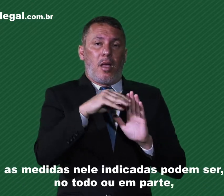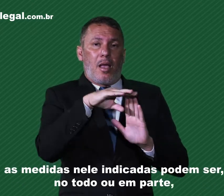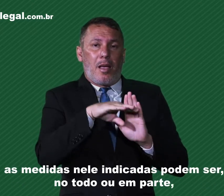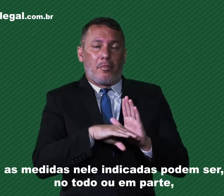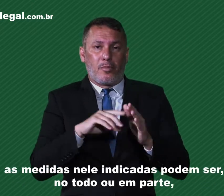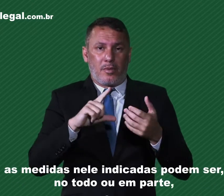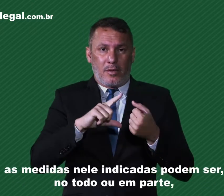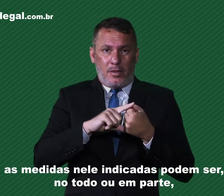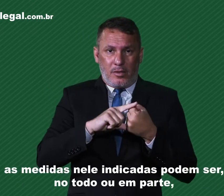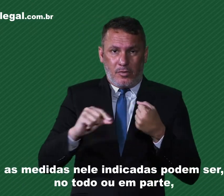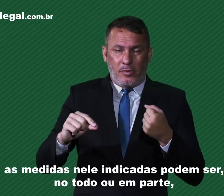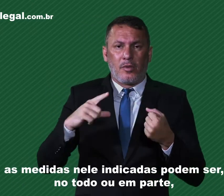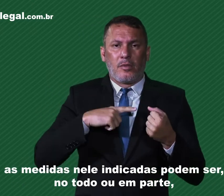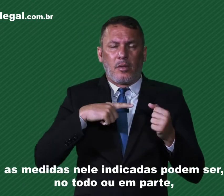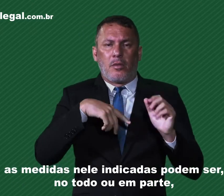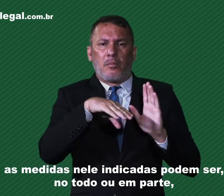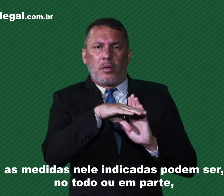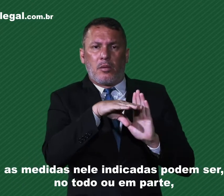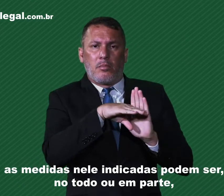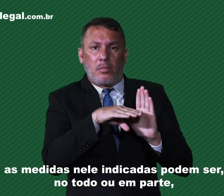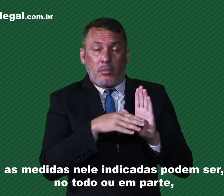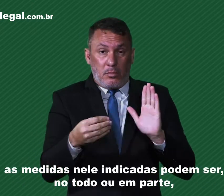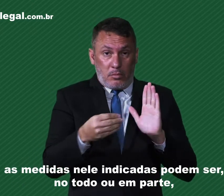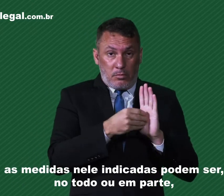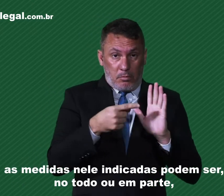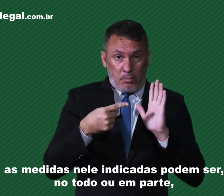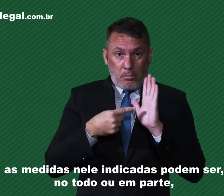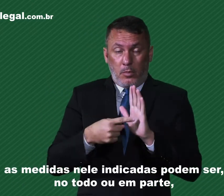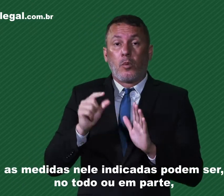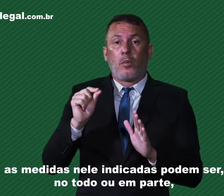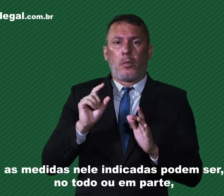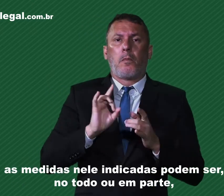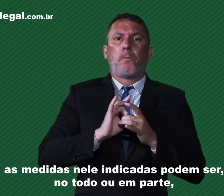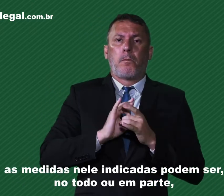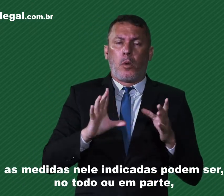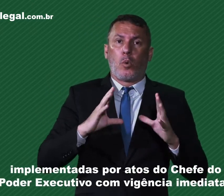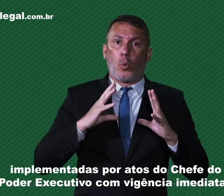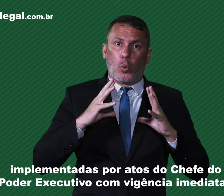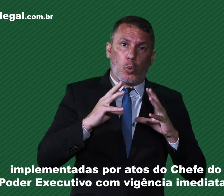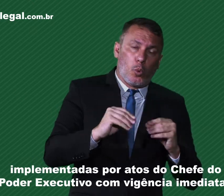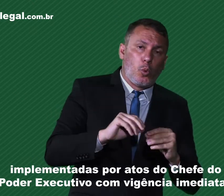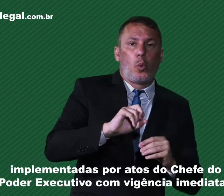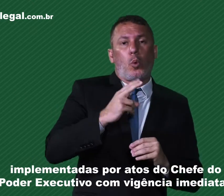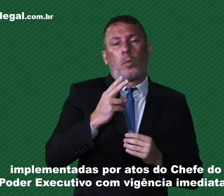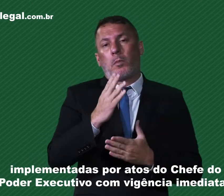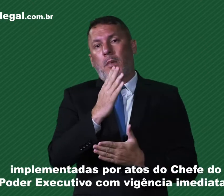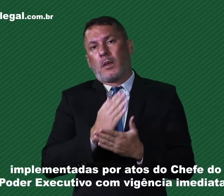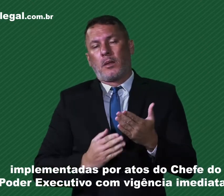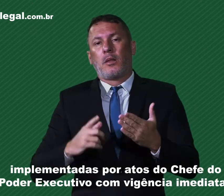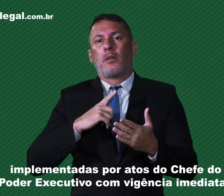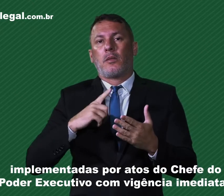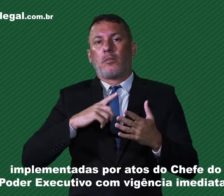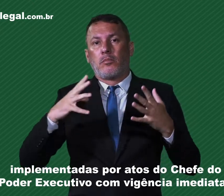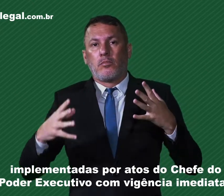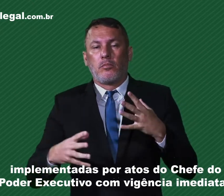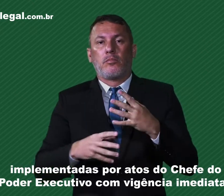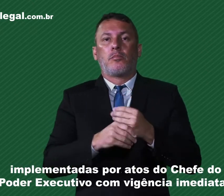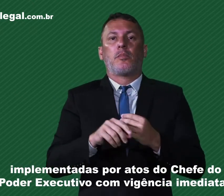as medidas nele indicadas podem ser um todo ou em parte implementadas por atos do chefe do Poder Executivo